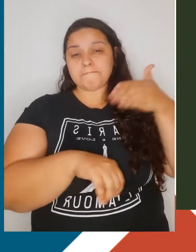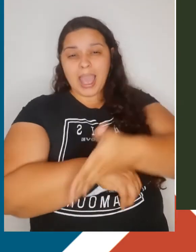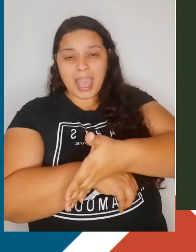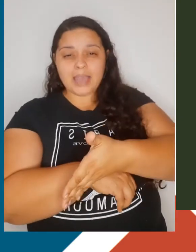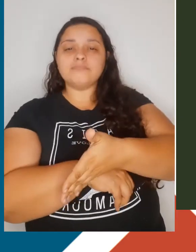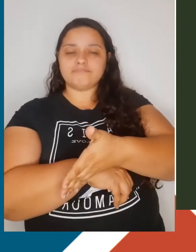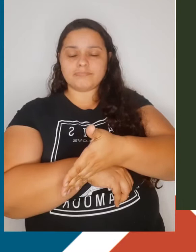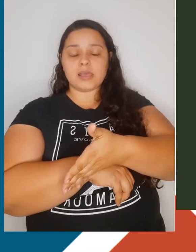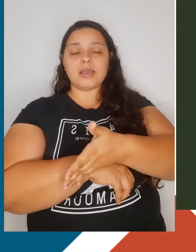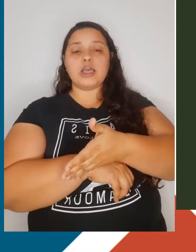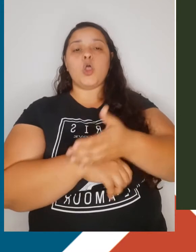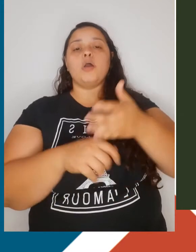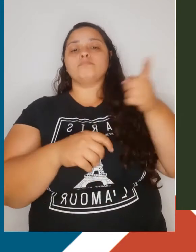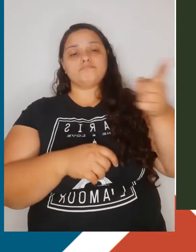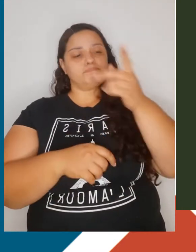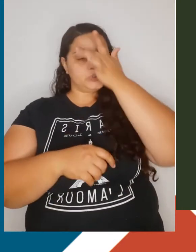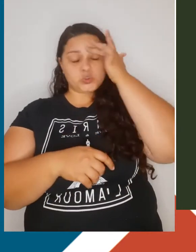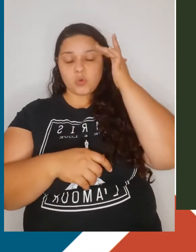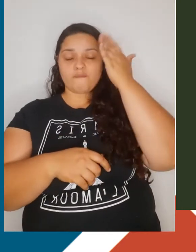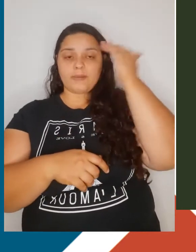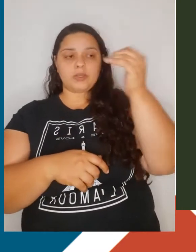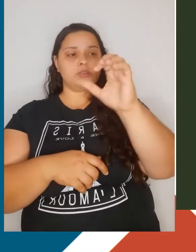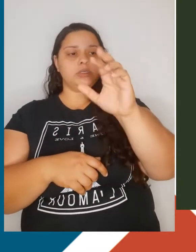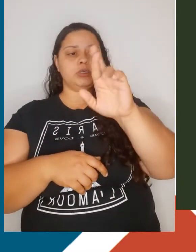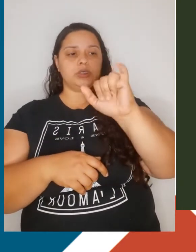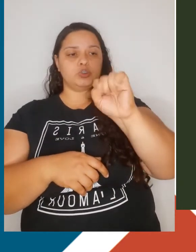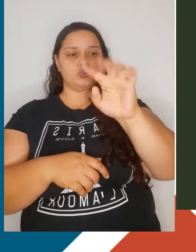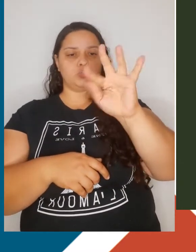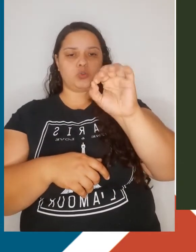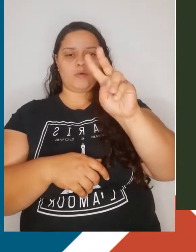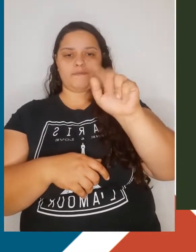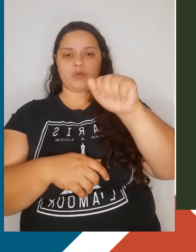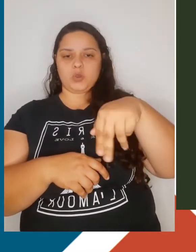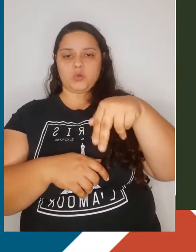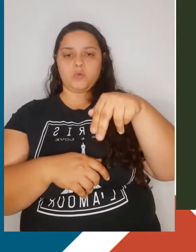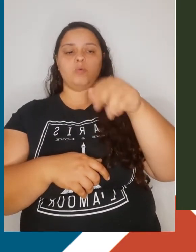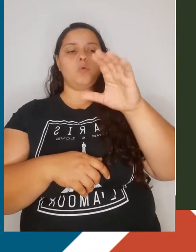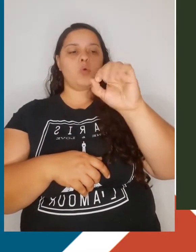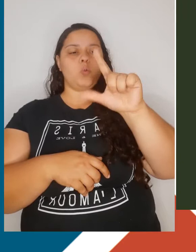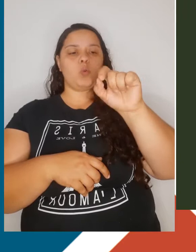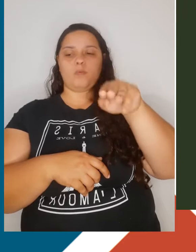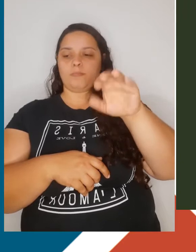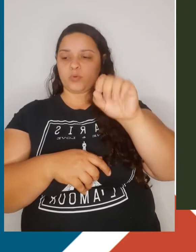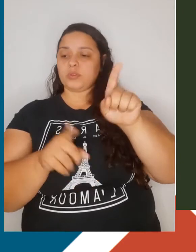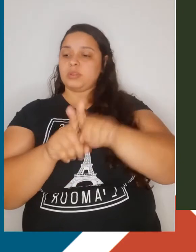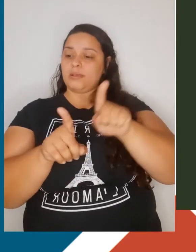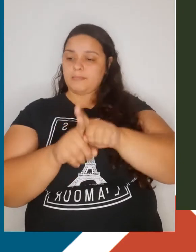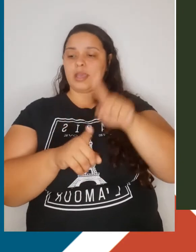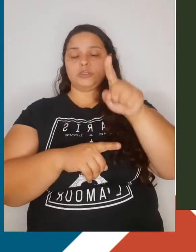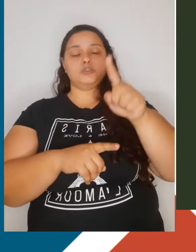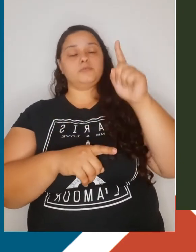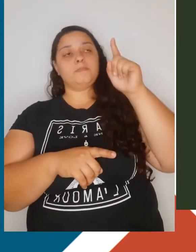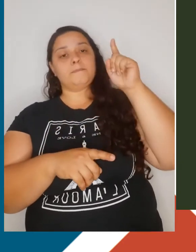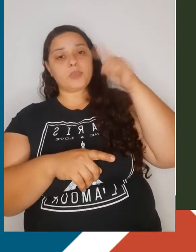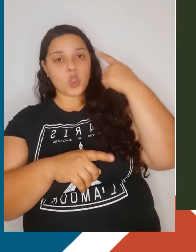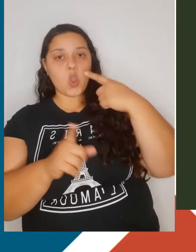em 1492, com a chegada de Cristóvão Colombo. Mais tarde, em 1697, espanhóis e